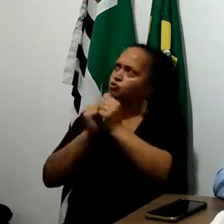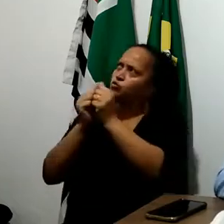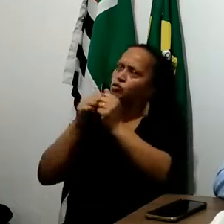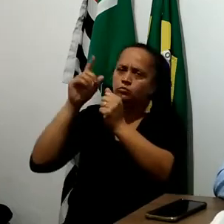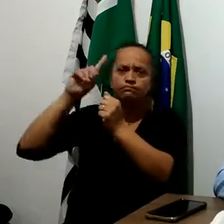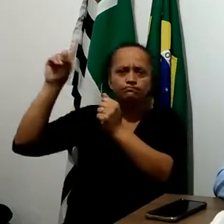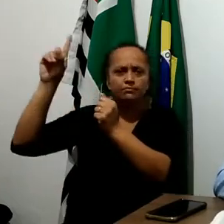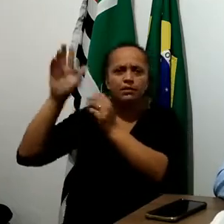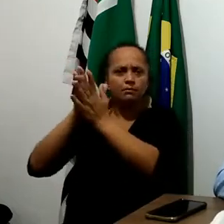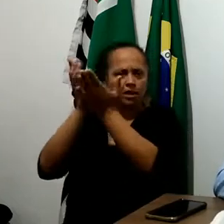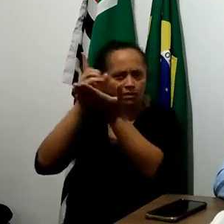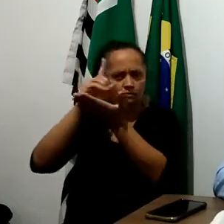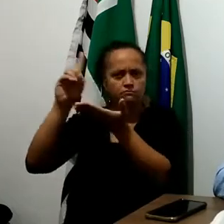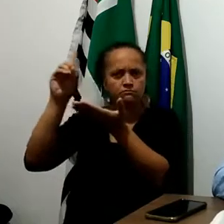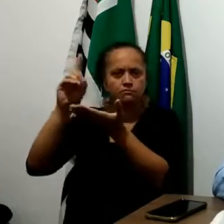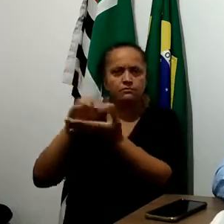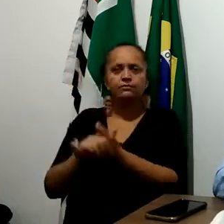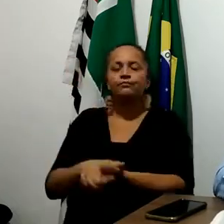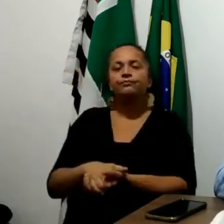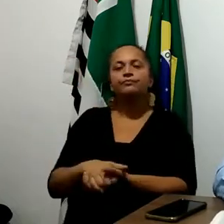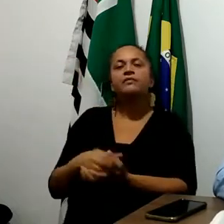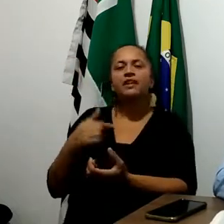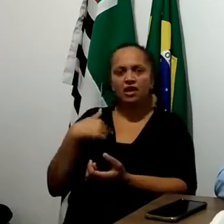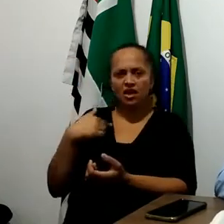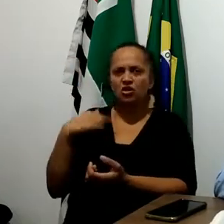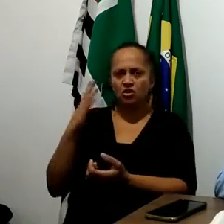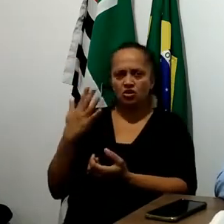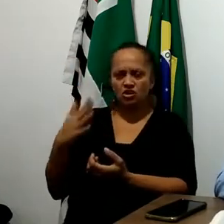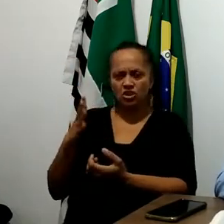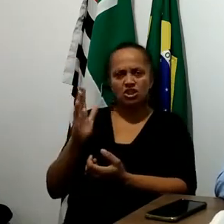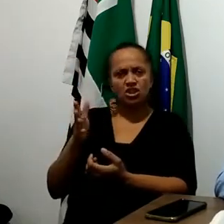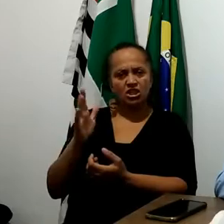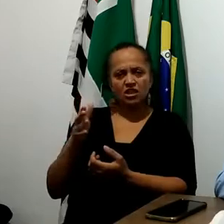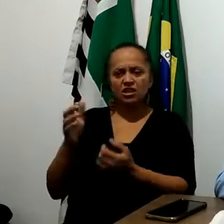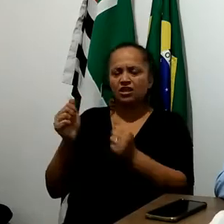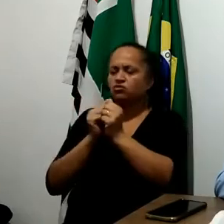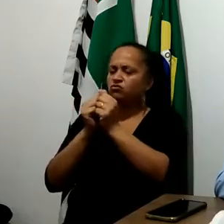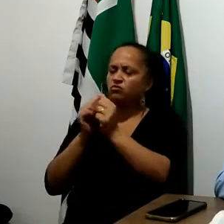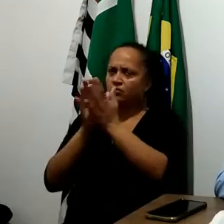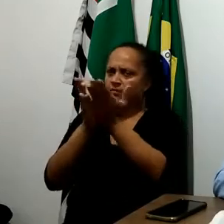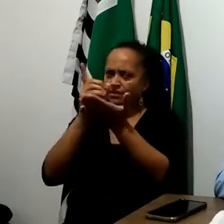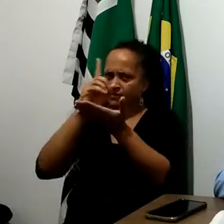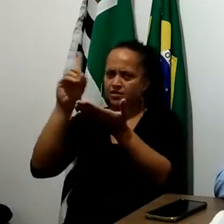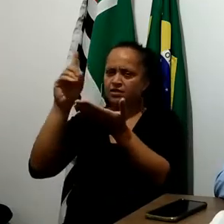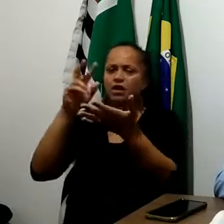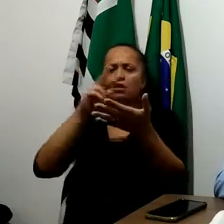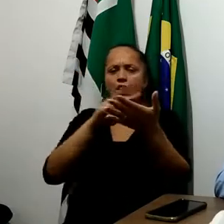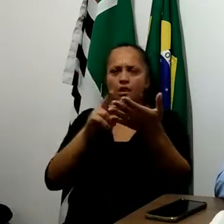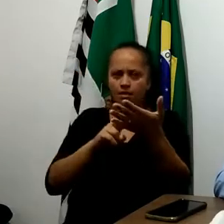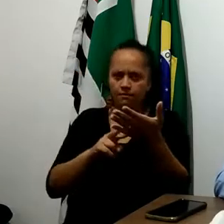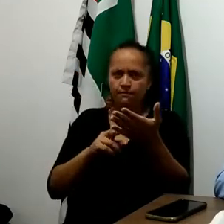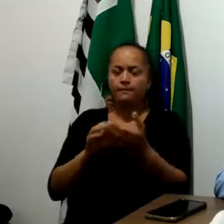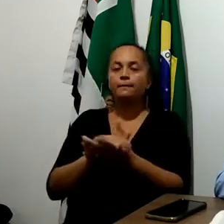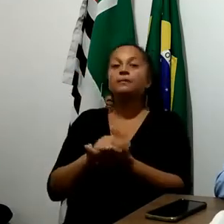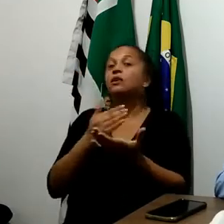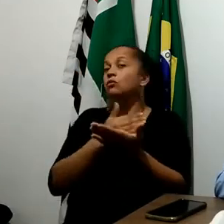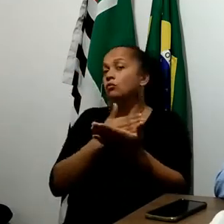na palavra. Eu fiz um propósito com Deus de ler a Bíblia. Eu comecei esse